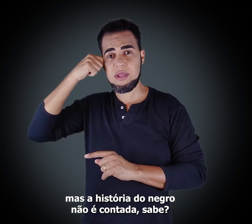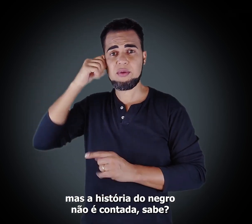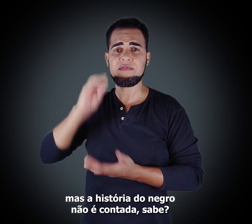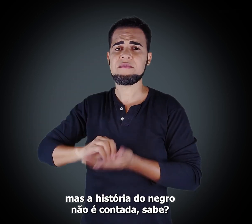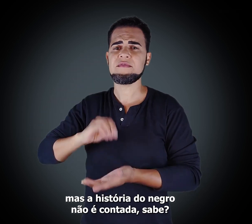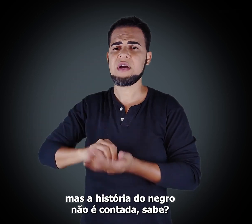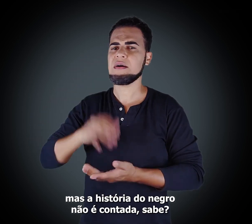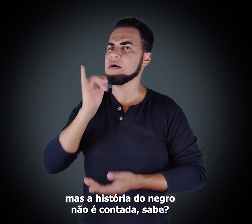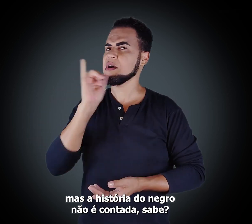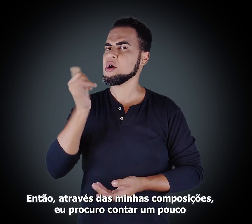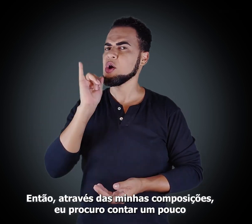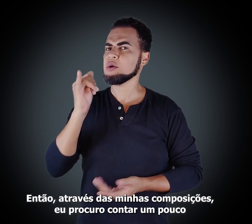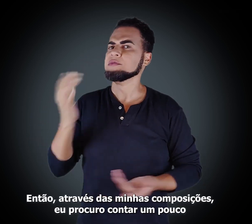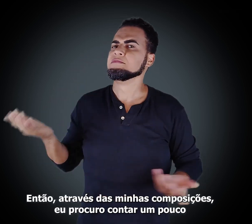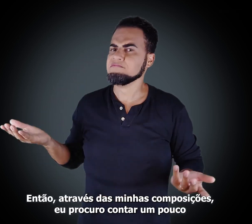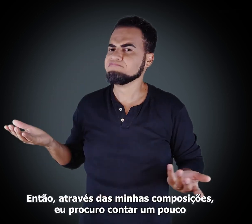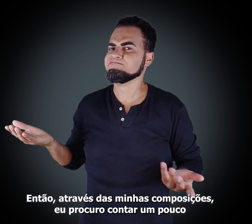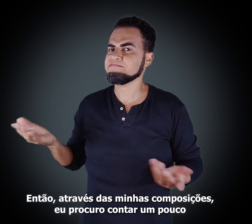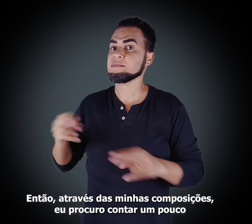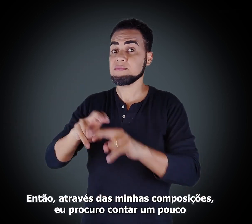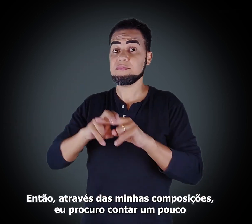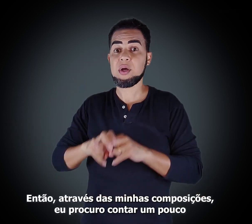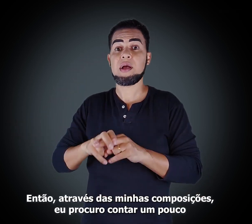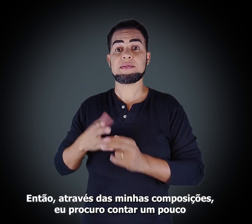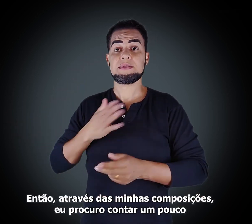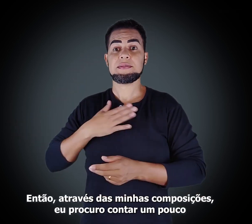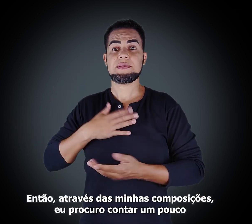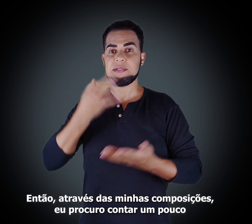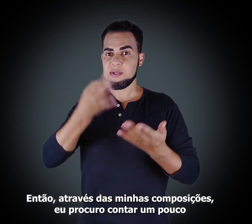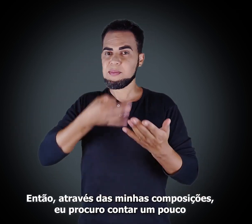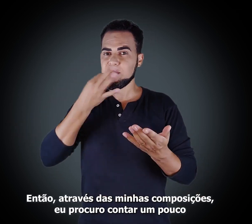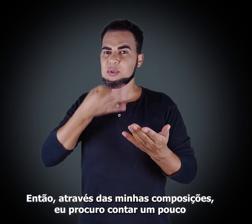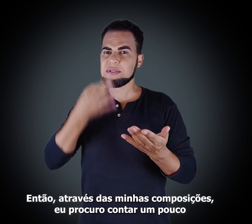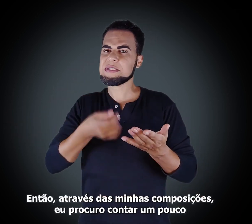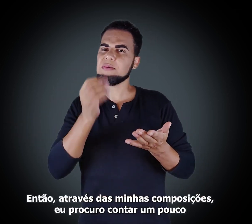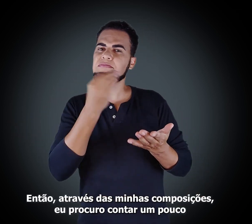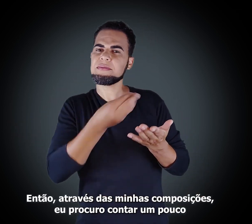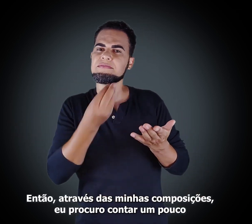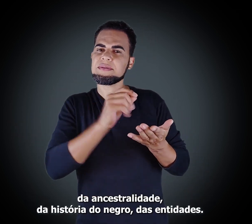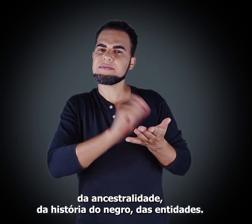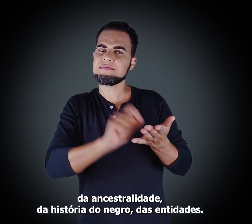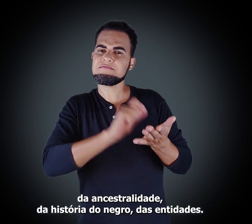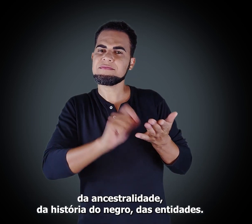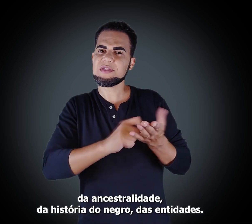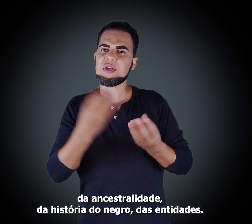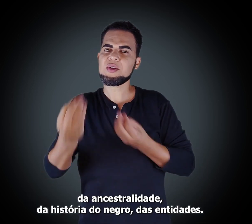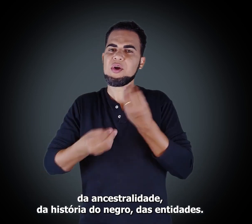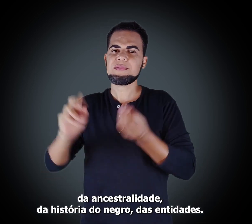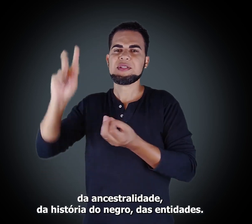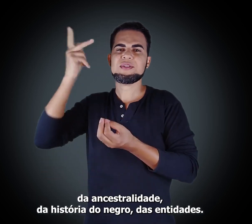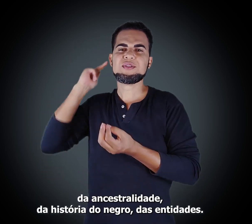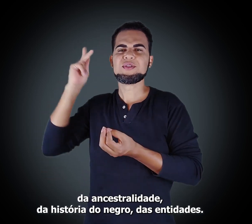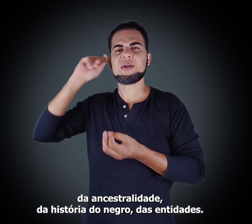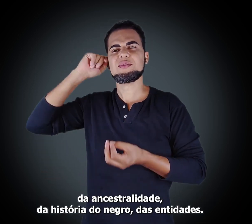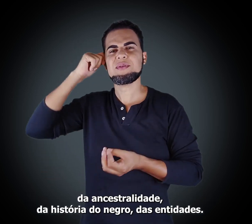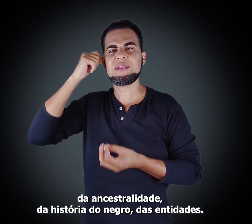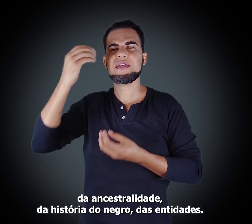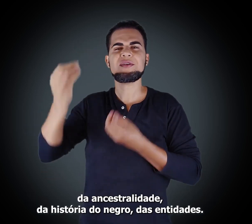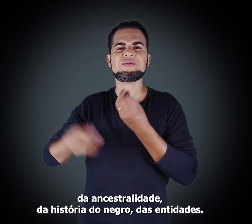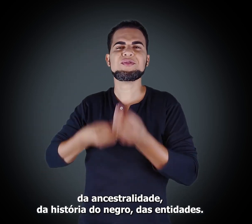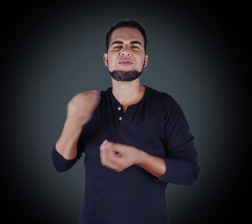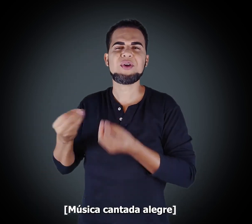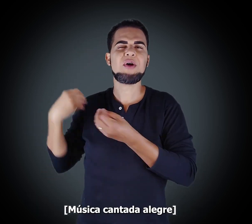não é contada, sabe? Então, através das minhas composições, eu procuro contar um pouco da ancestralidade, da história do negro,